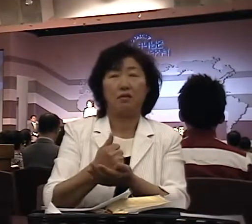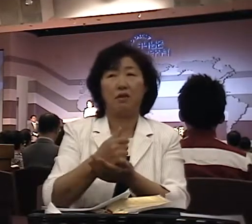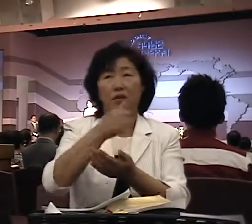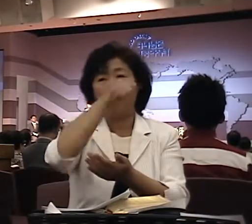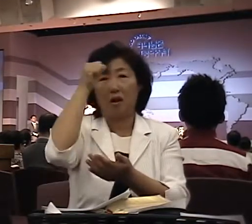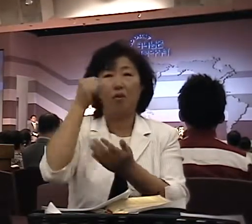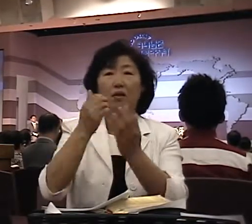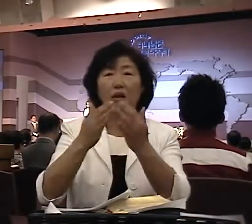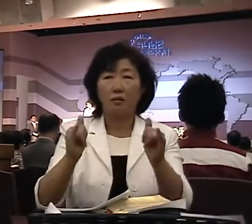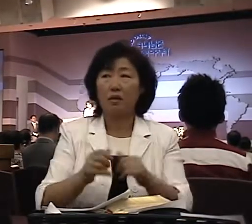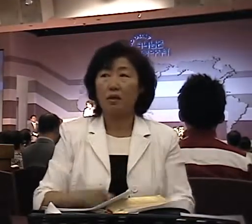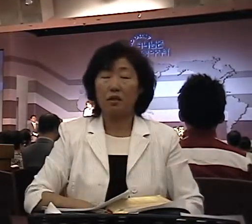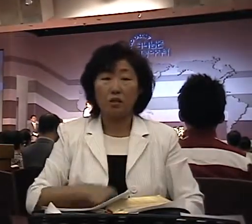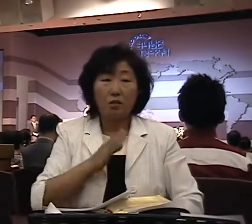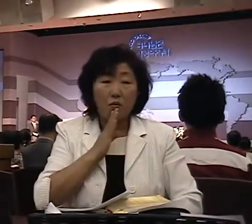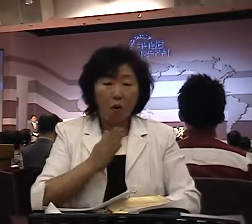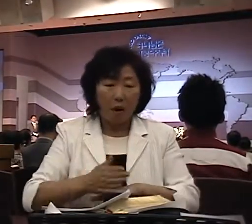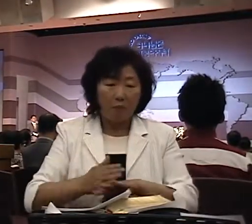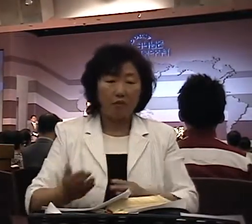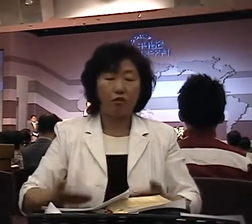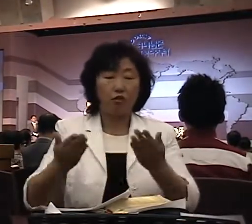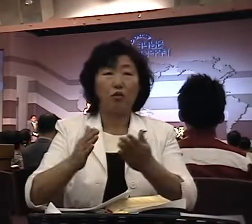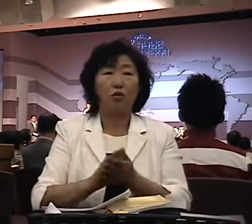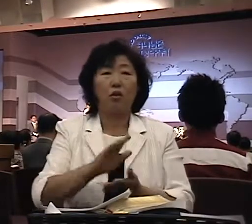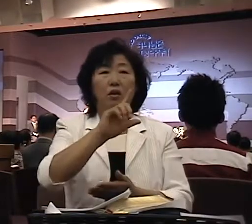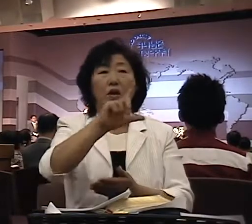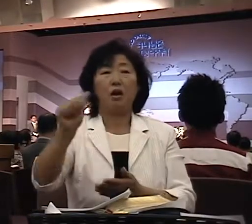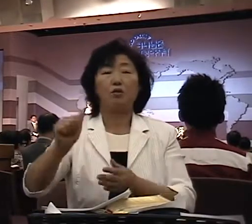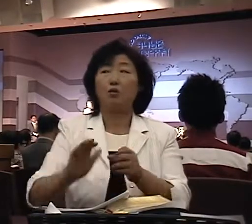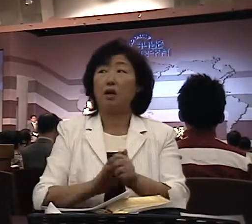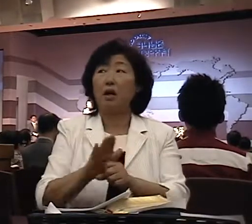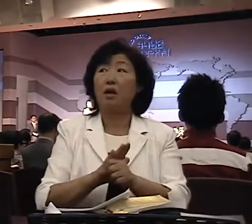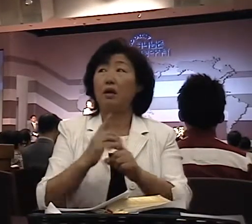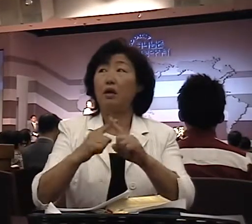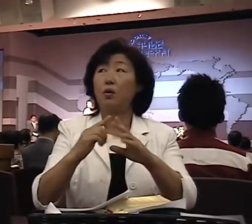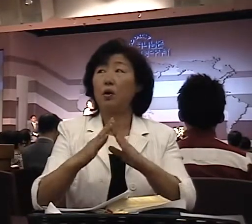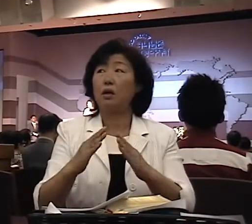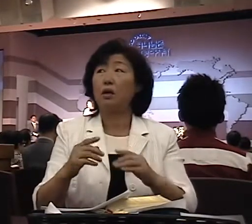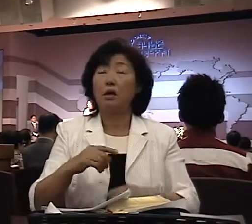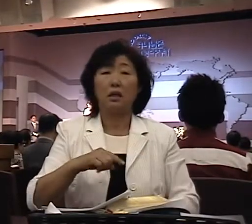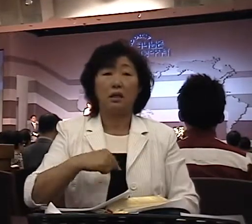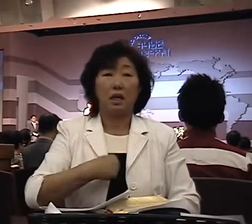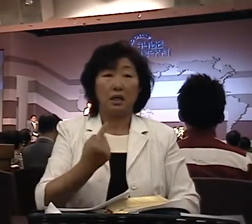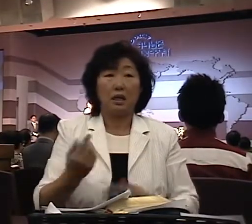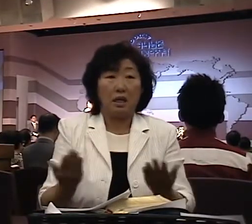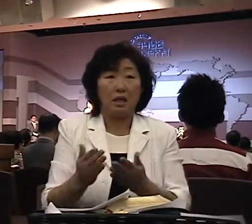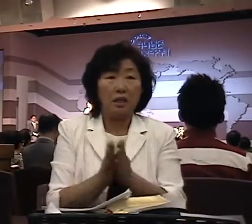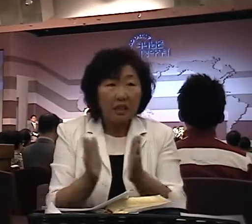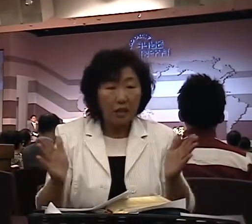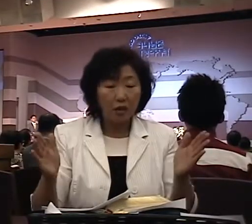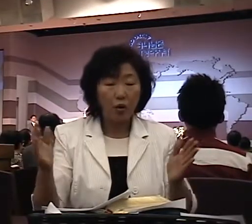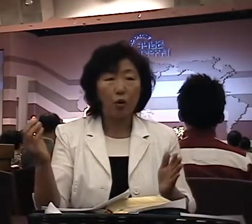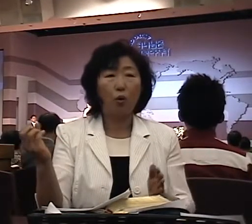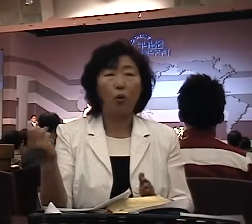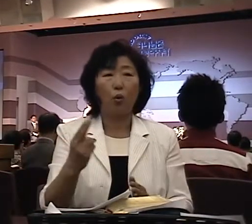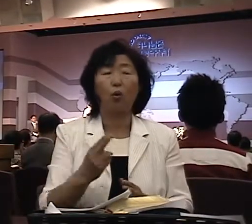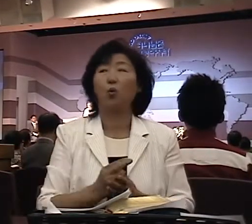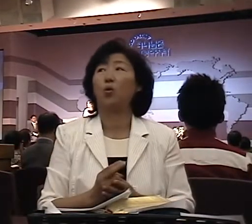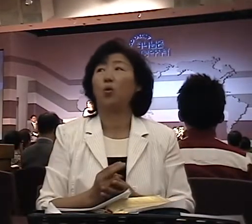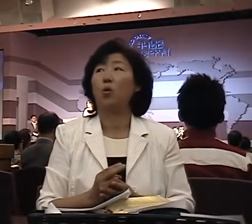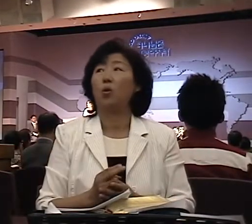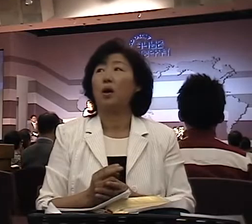진심으로 감사드리고요. 남가주 사랑의 교회는 저의 사역의 시작이었고 제